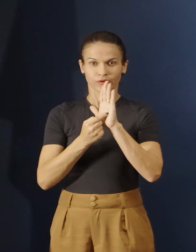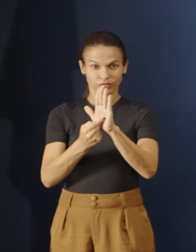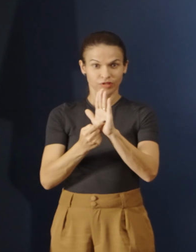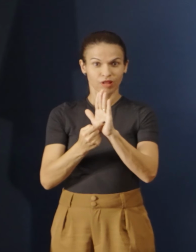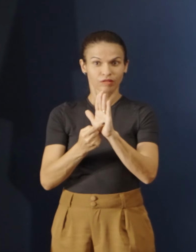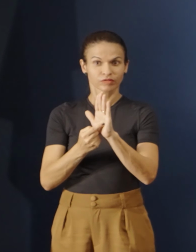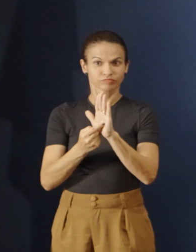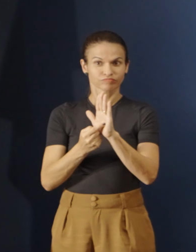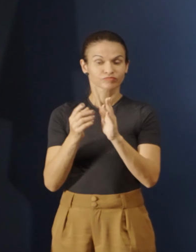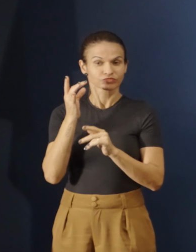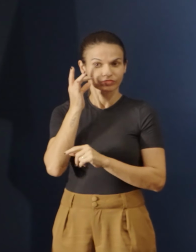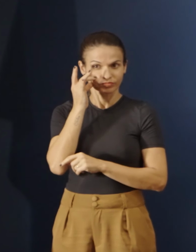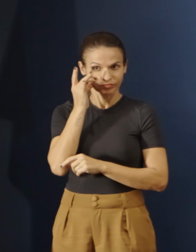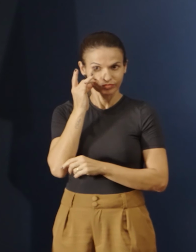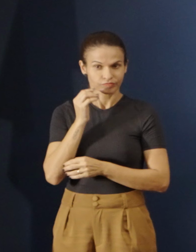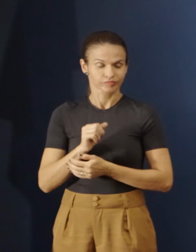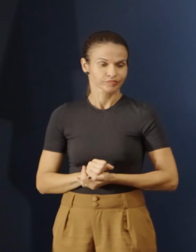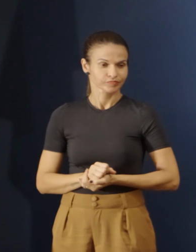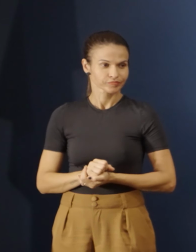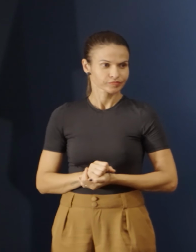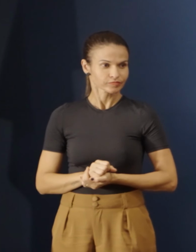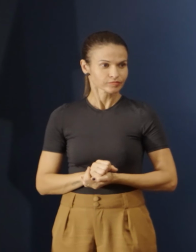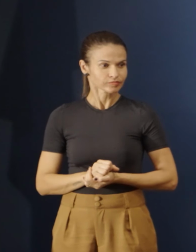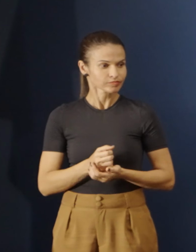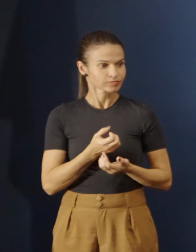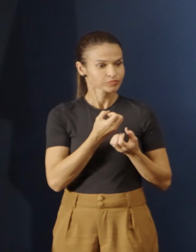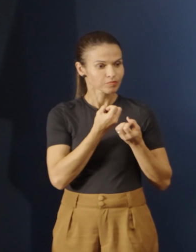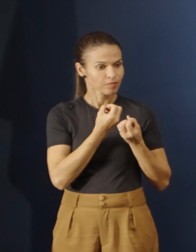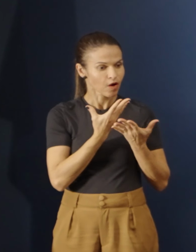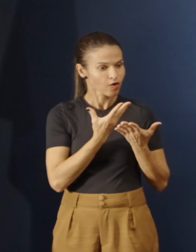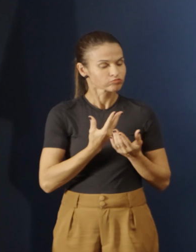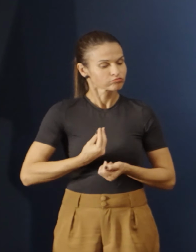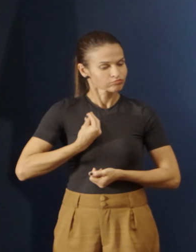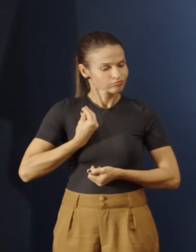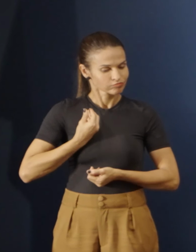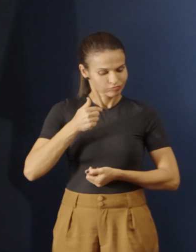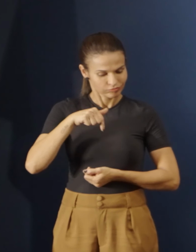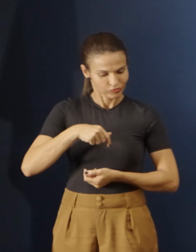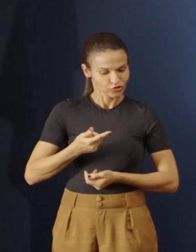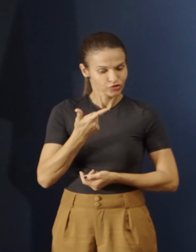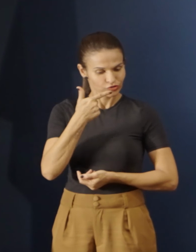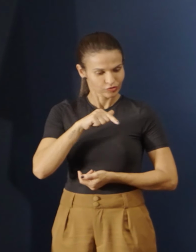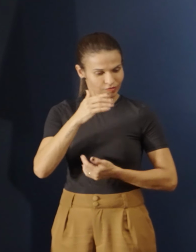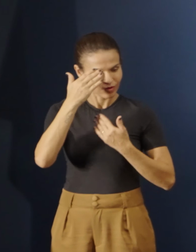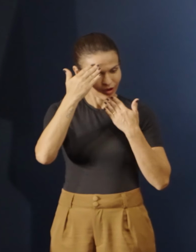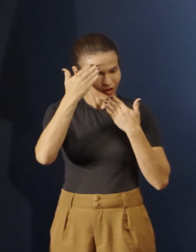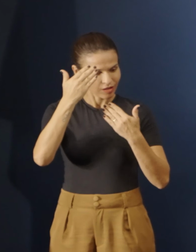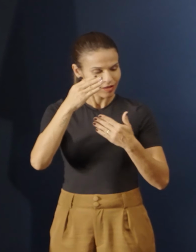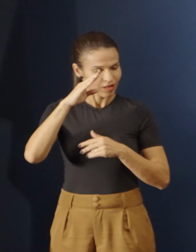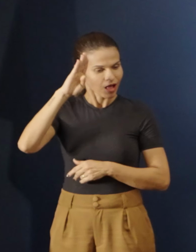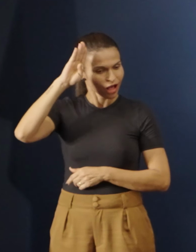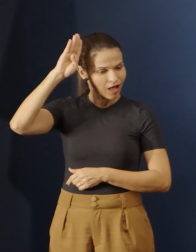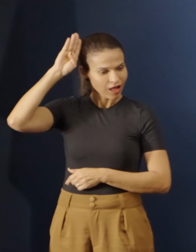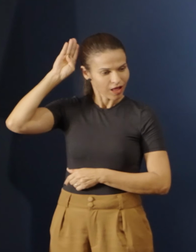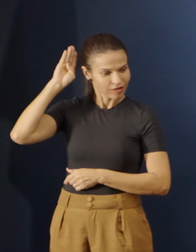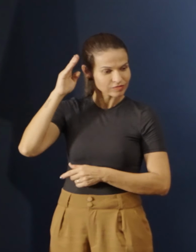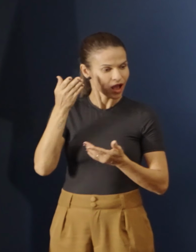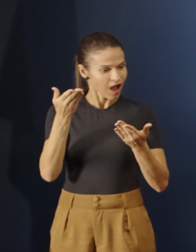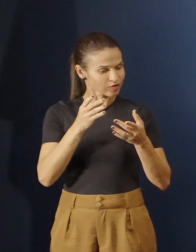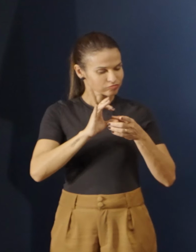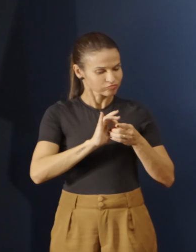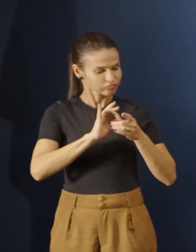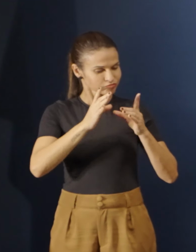vivo. Bom, então, Leandro, bom ter você aqui de novo. Agradeço em nome da academia e você está com a